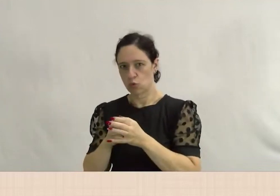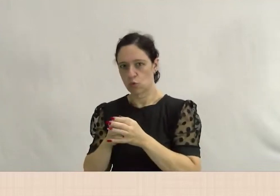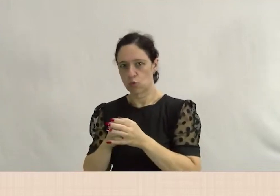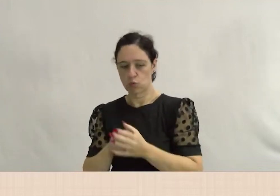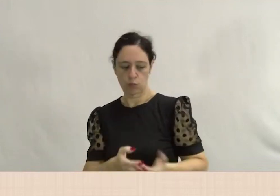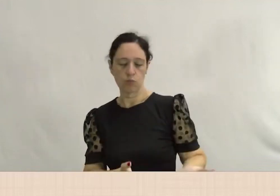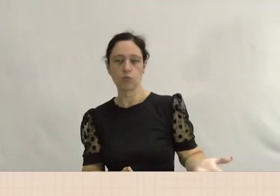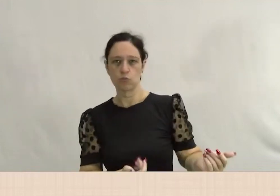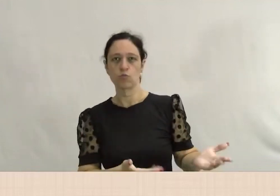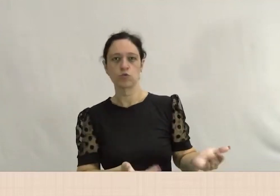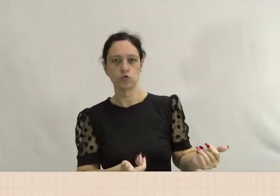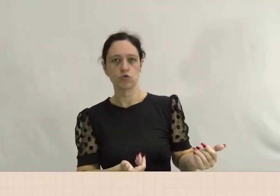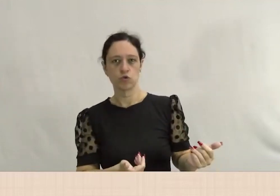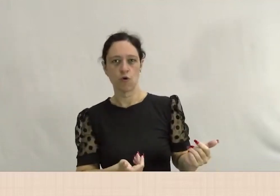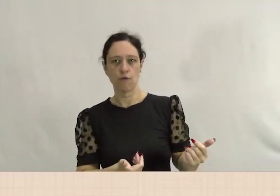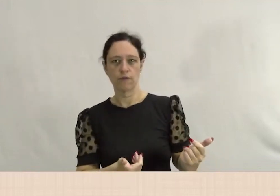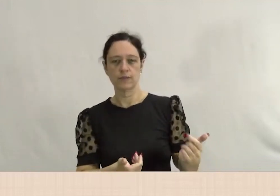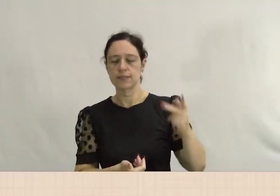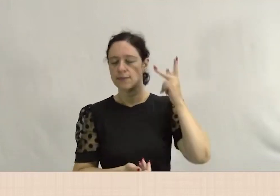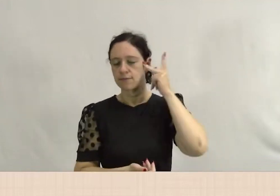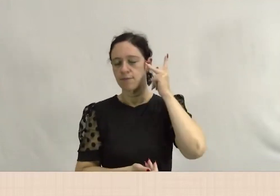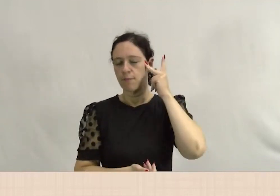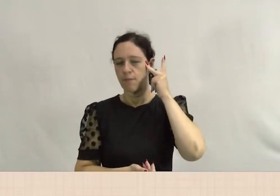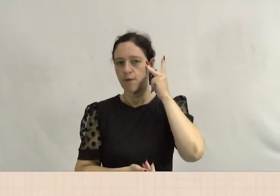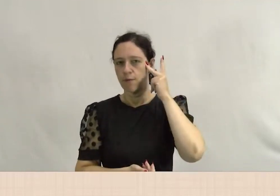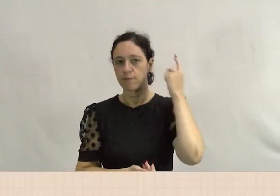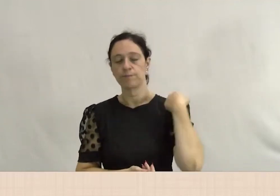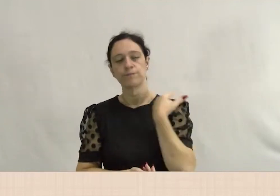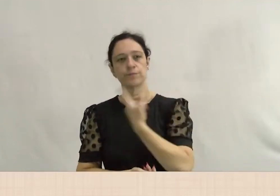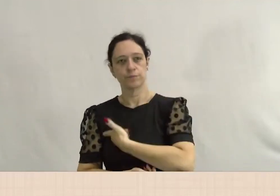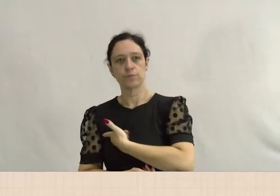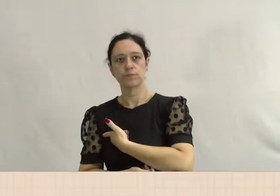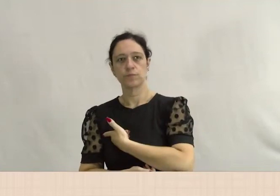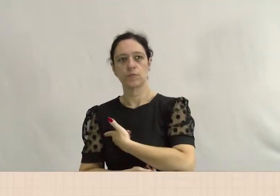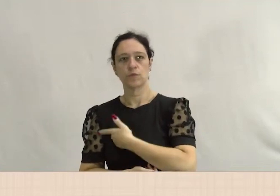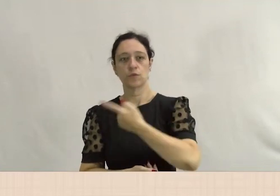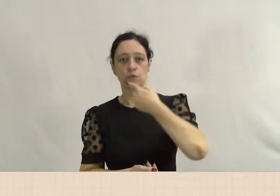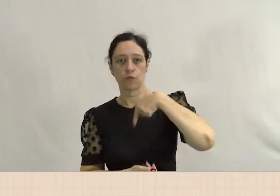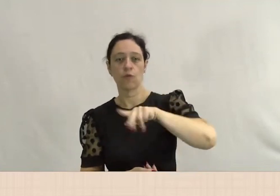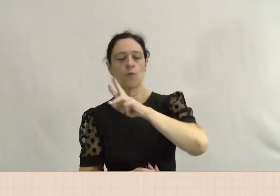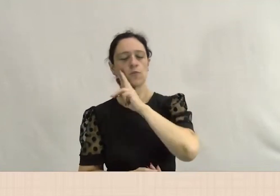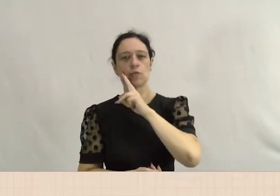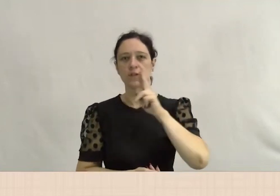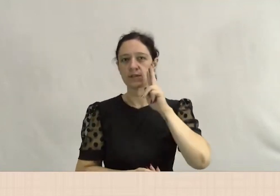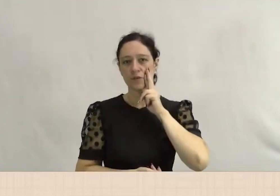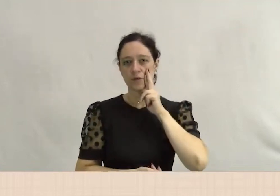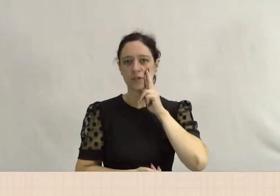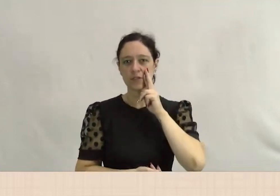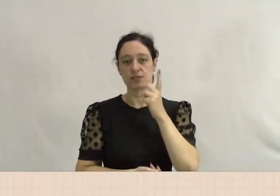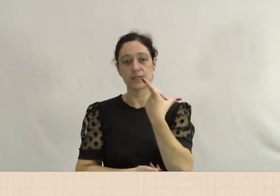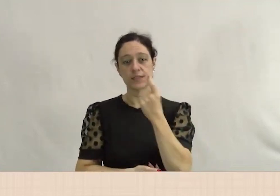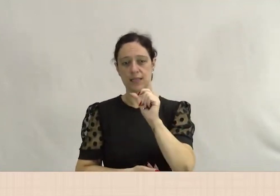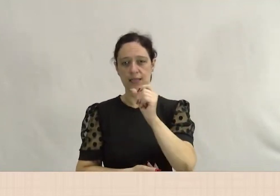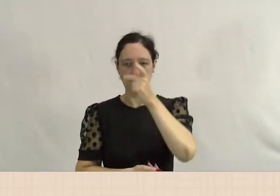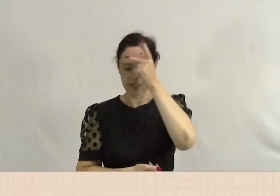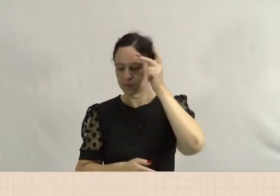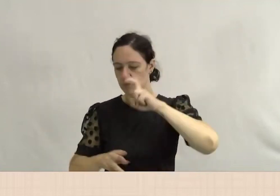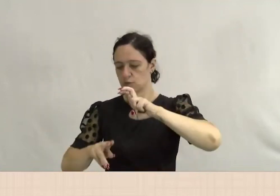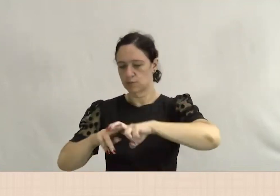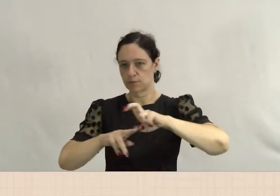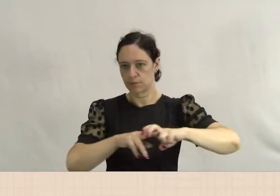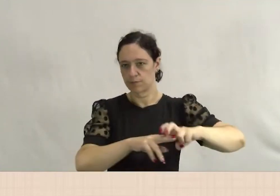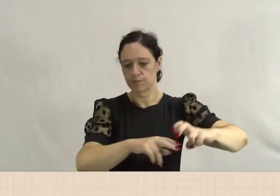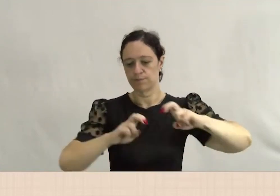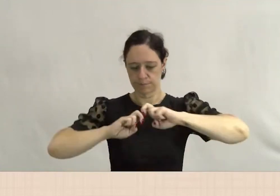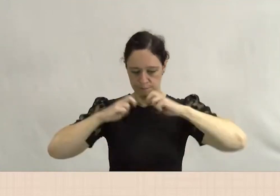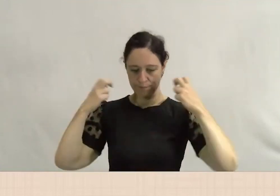Paulo. Reunimos 3 mesas num restaurante com mesa de 10 pessoas, 30